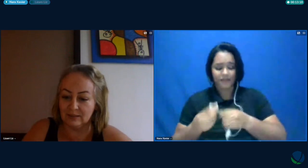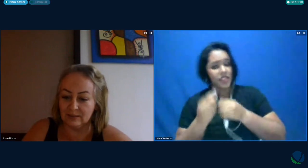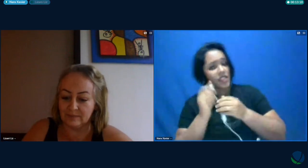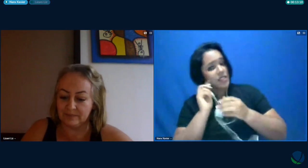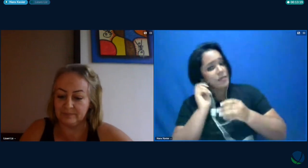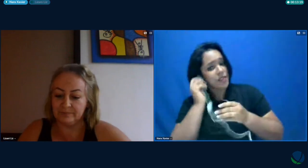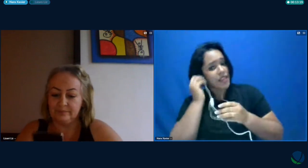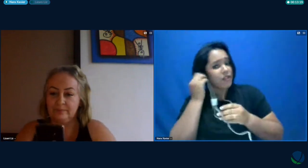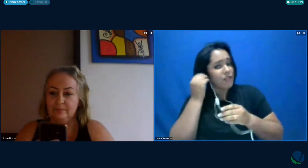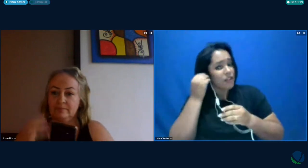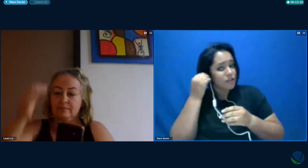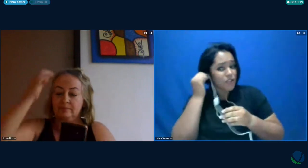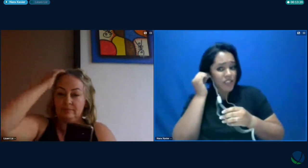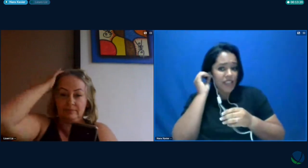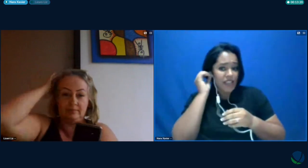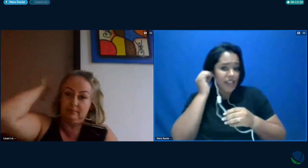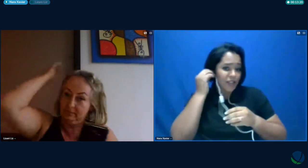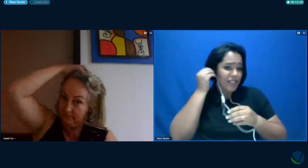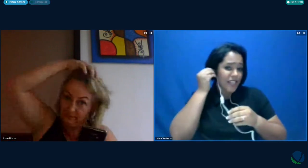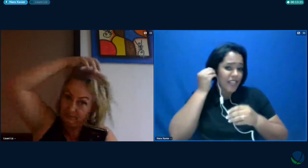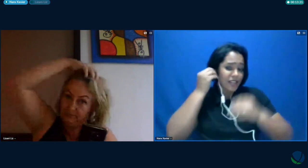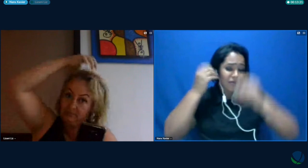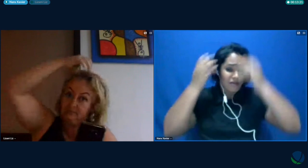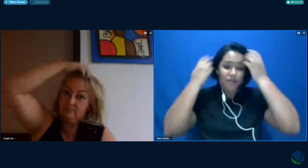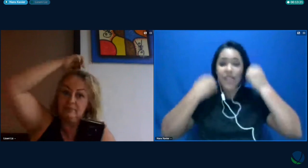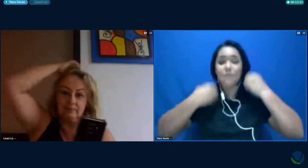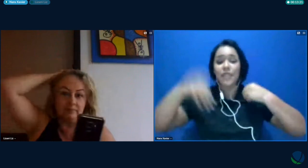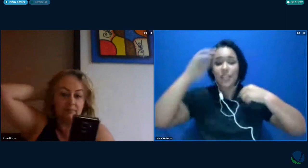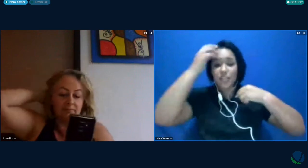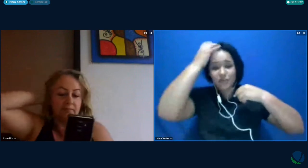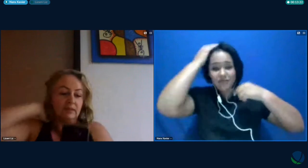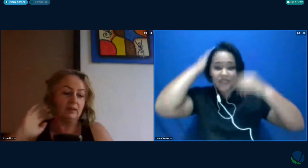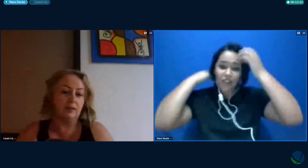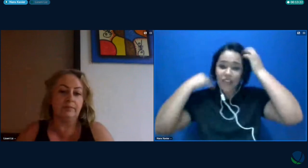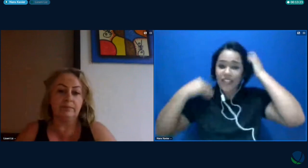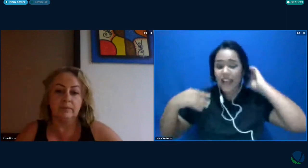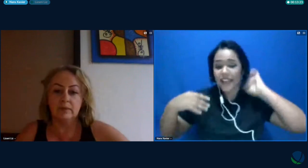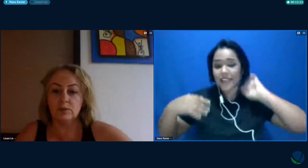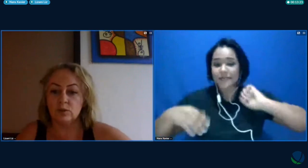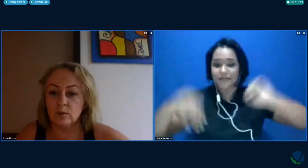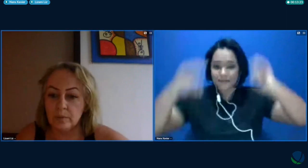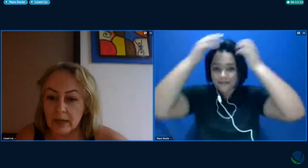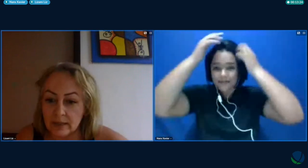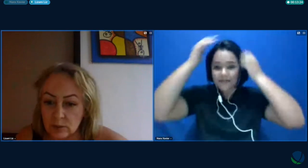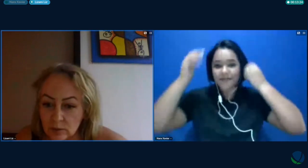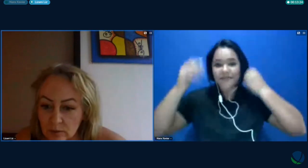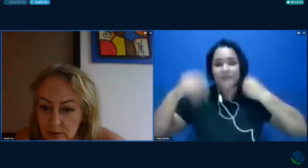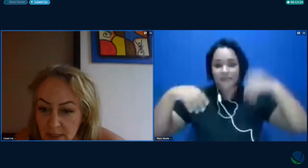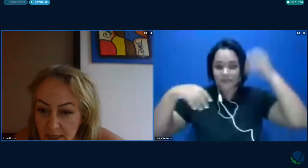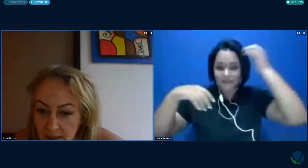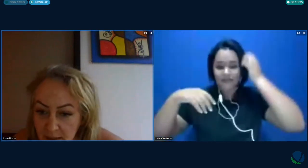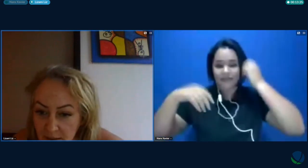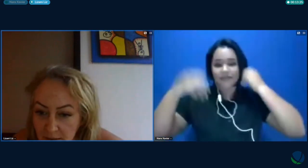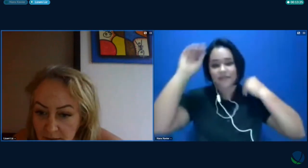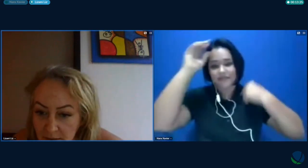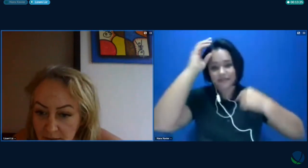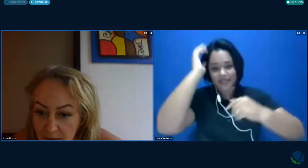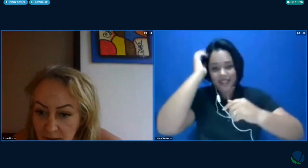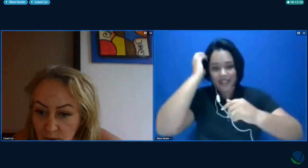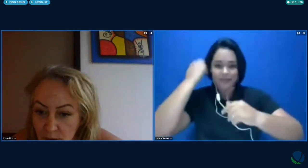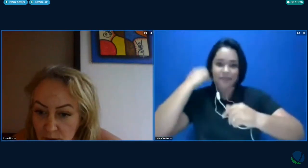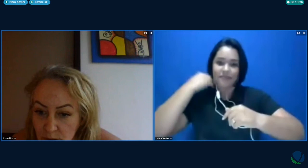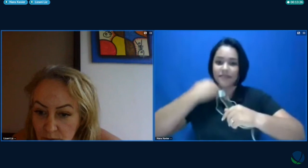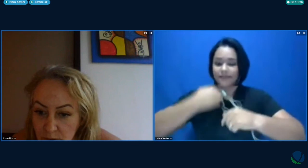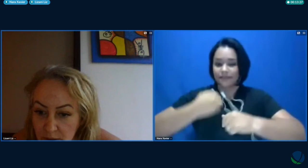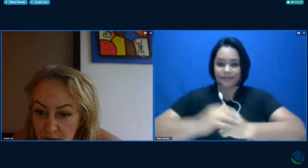minha. Porque eu não tirei, eu não sei, não dei print, não salvei nada. Deixa eu sair daqui.